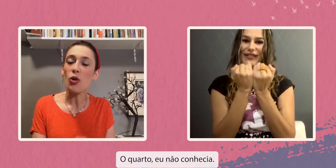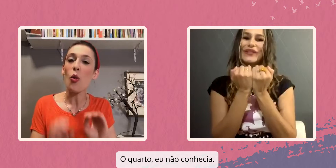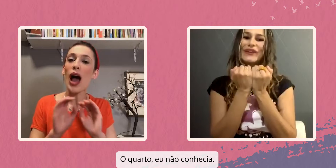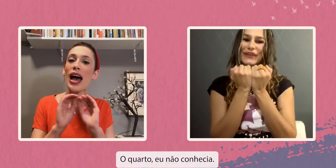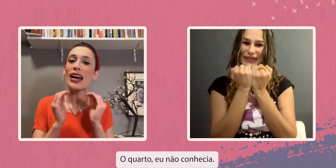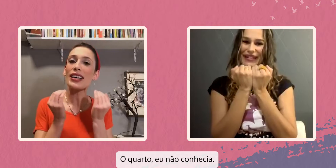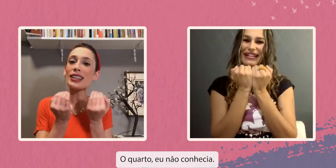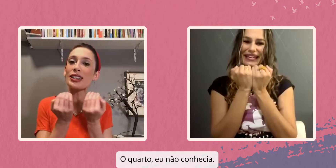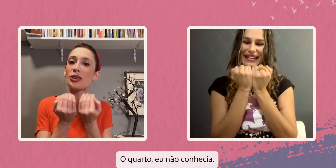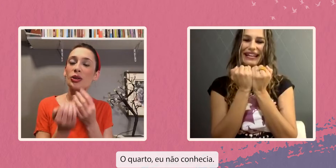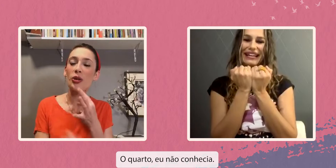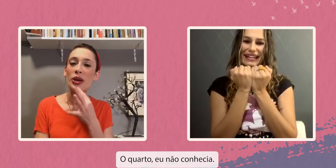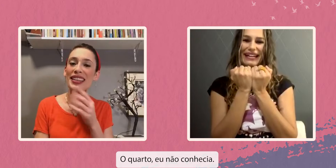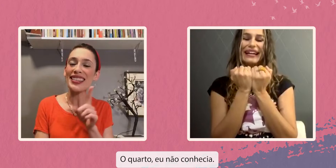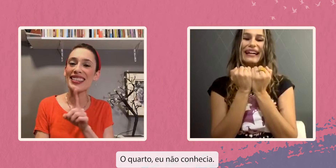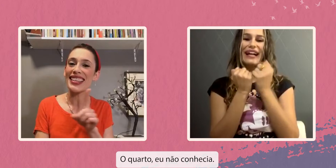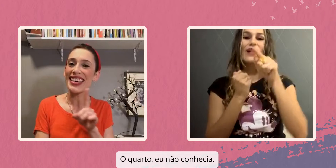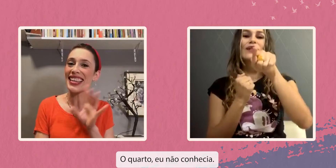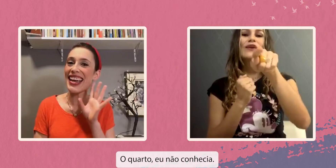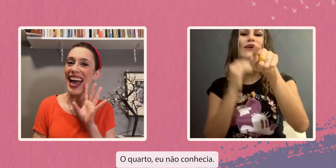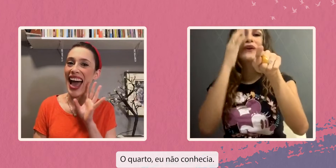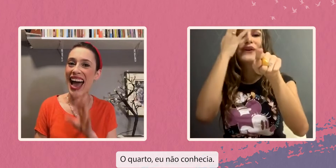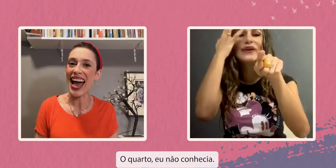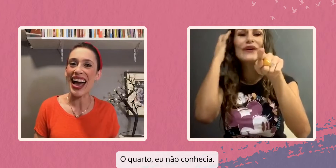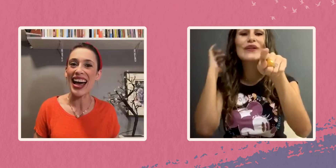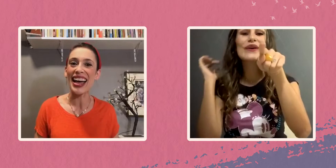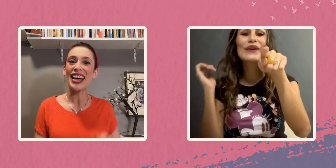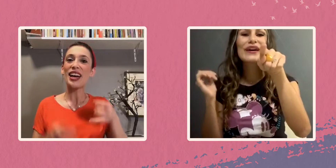Não. Quarto, não conhecia.